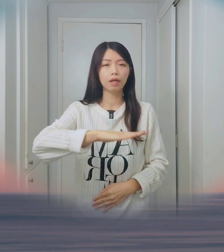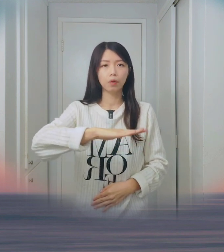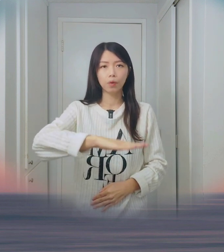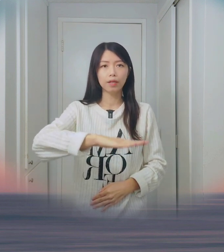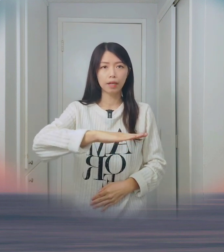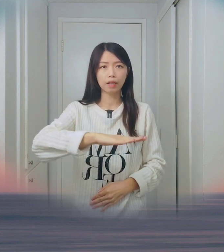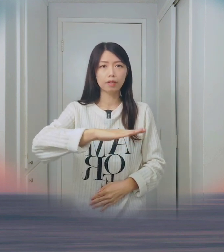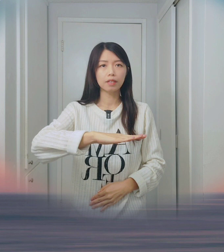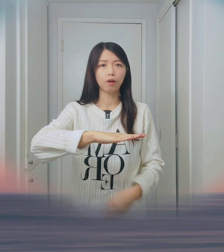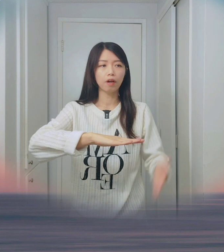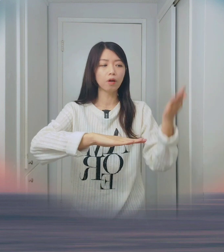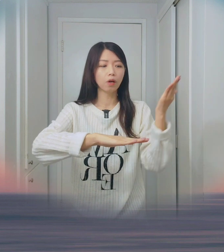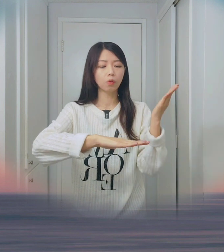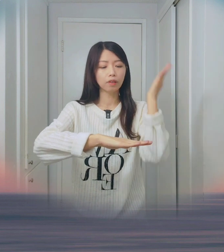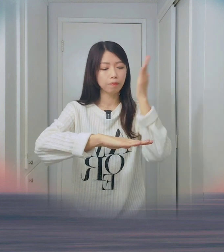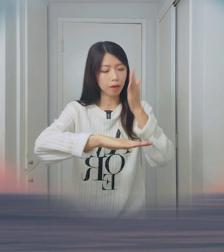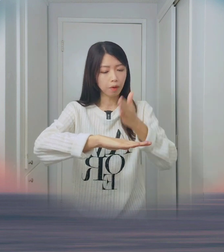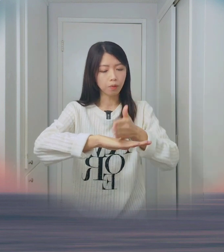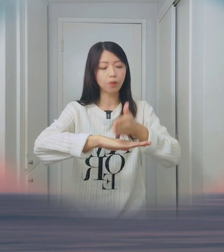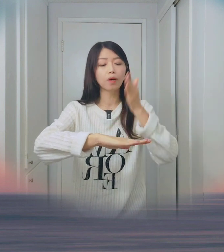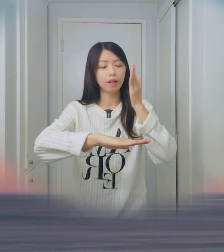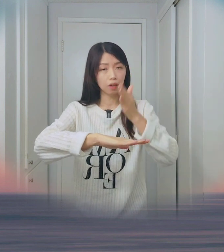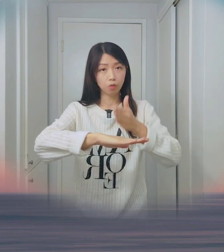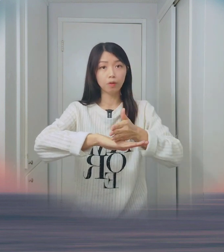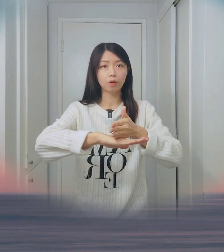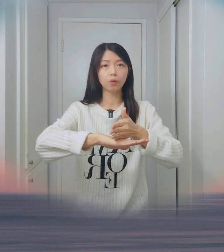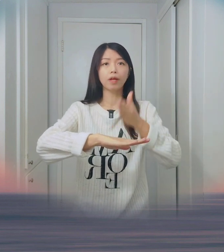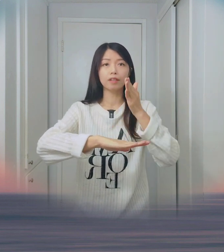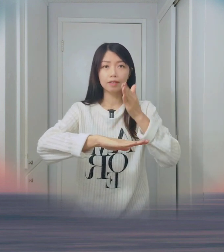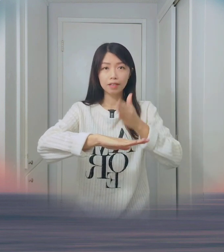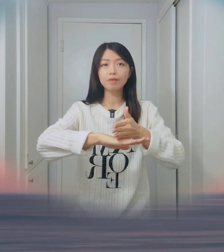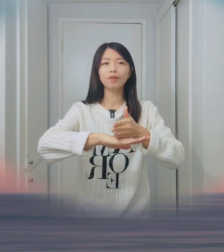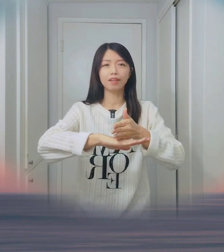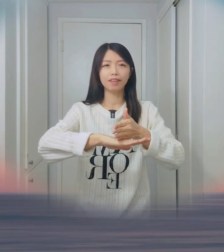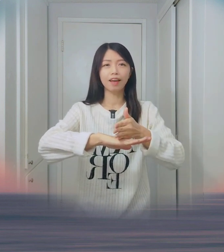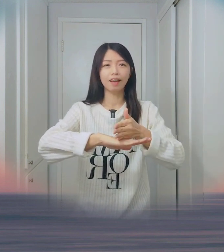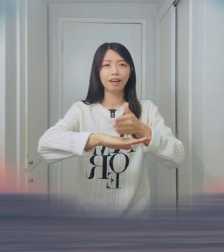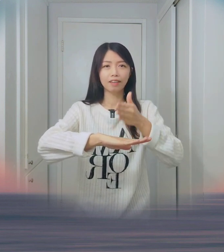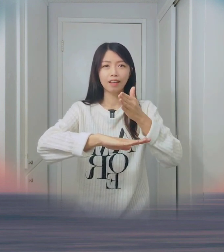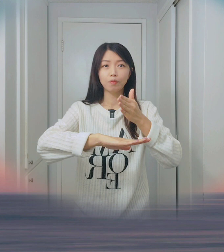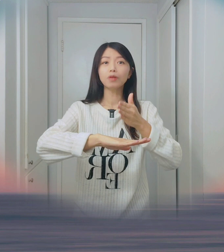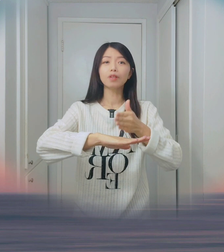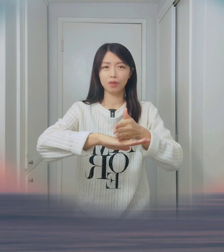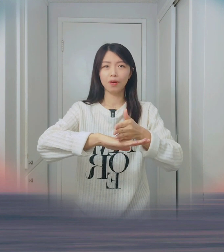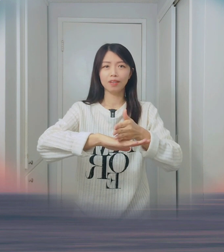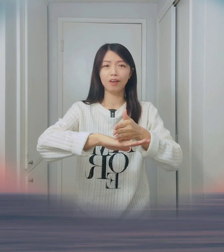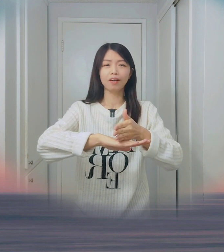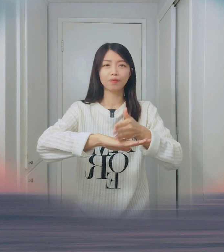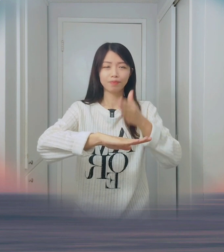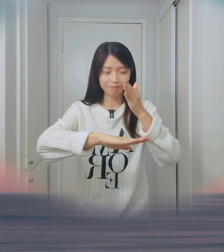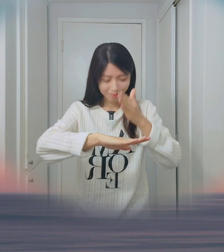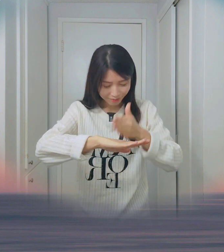손등이 위로한 이 상태에서 하시는 거예요. 똑같은 방법으로 이렇게 2번 정도 내리치시면 되는데 이때는 표정이